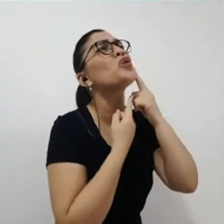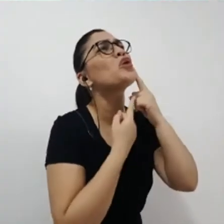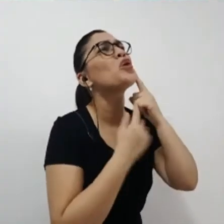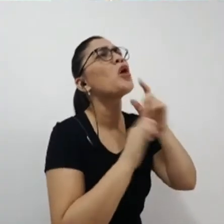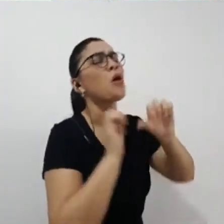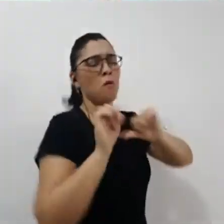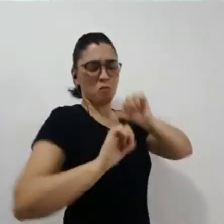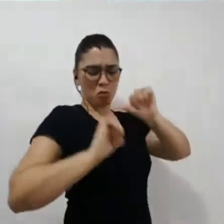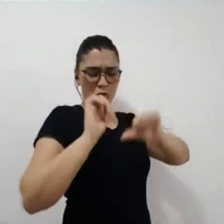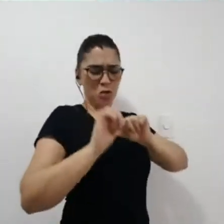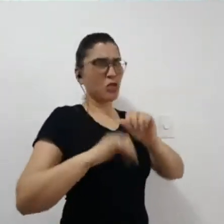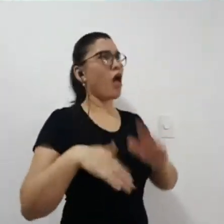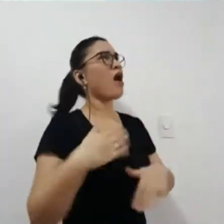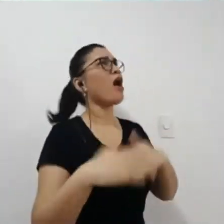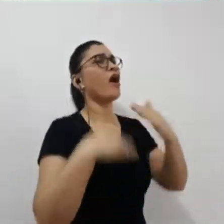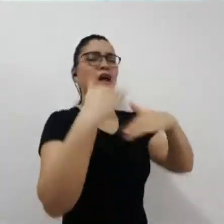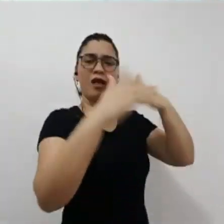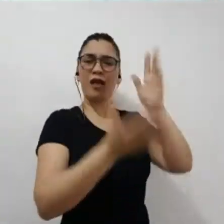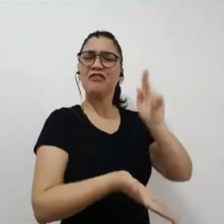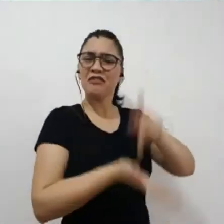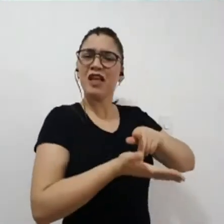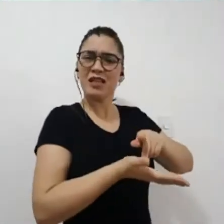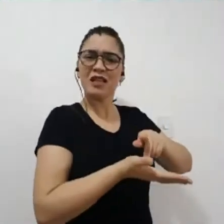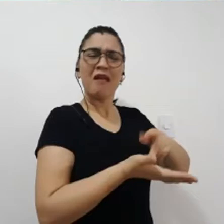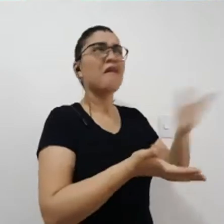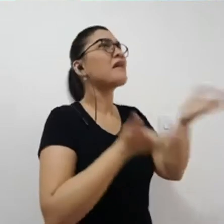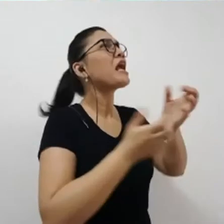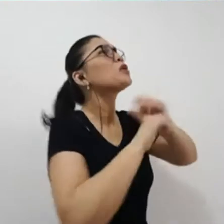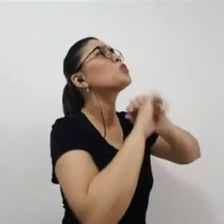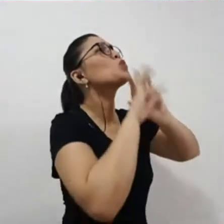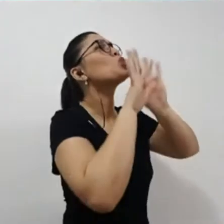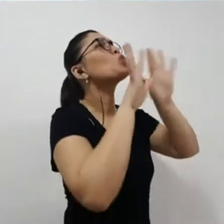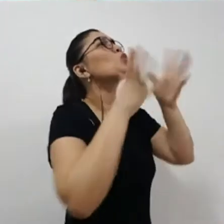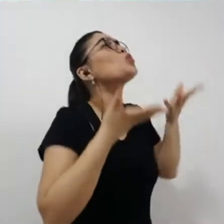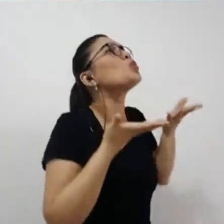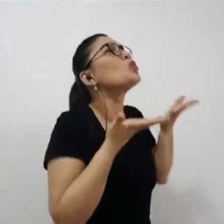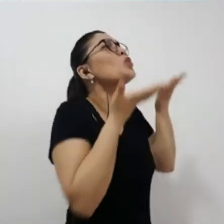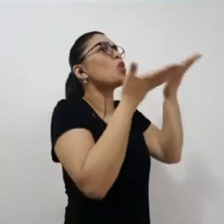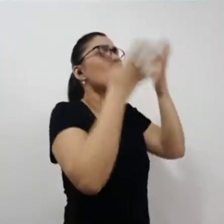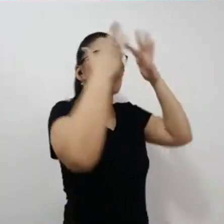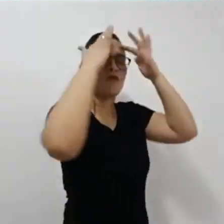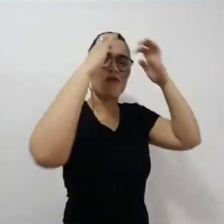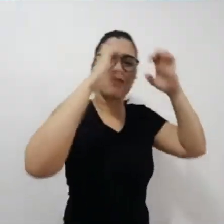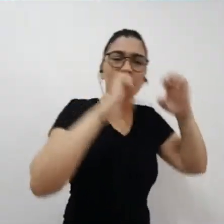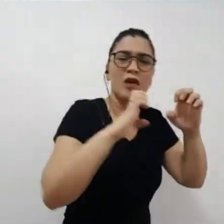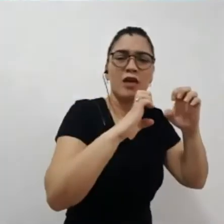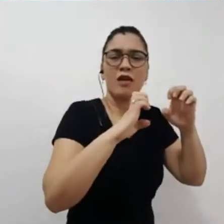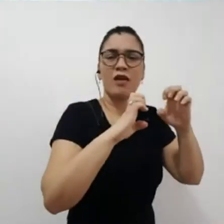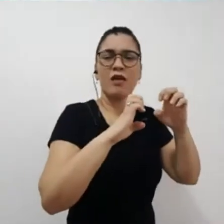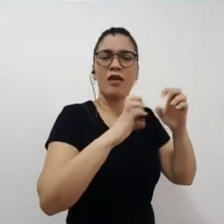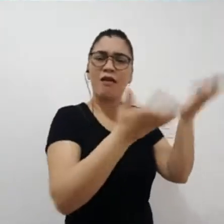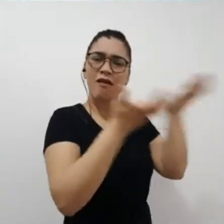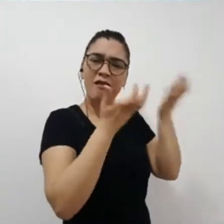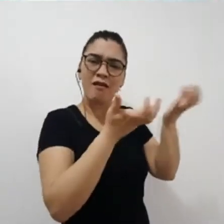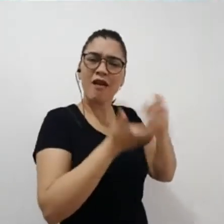algo glorioso para Ele, em fé, em firmeza.